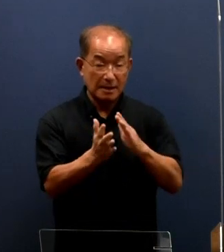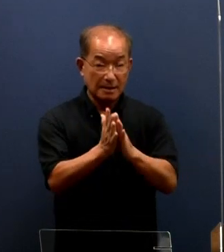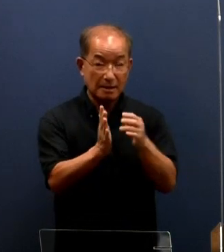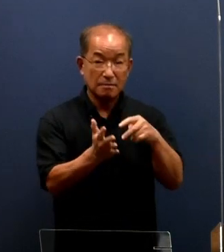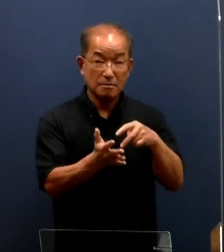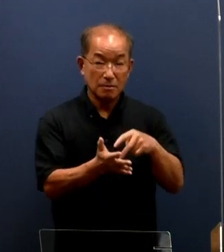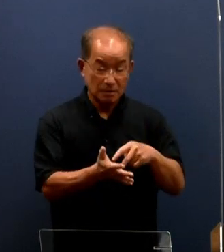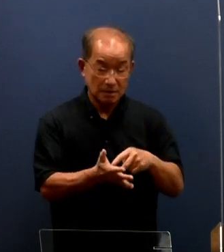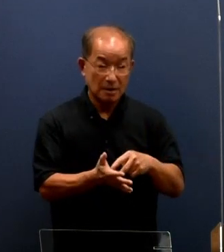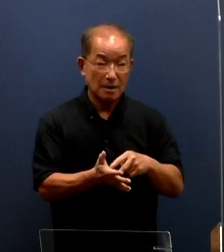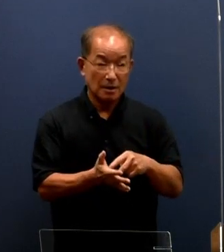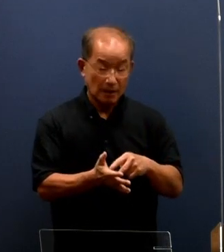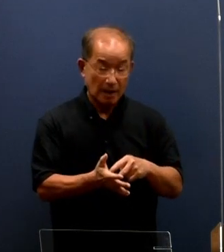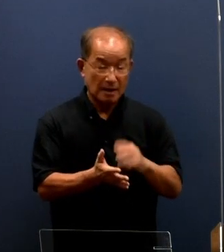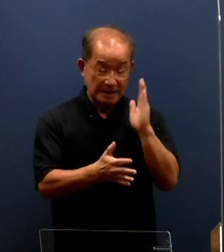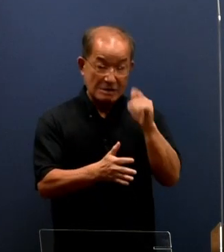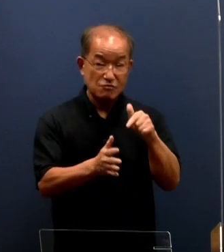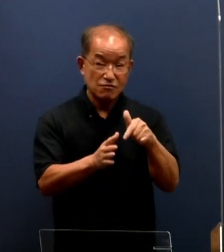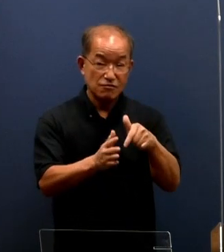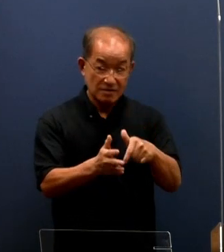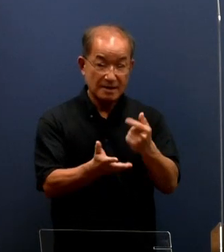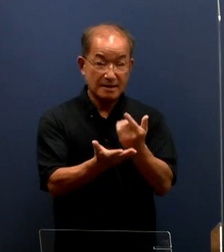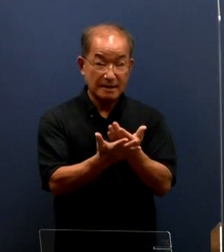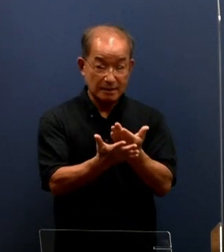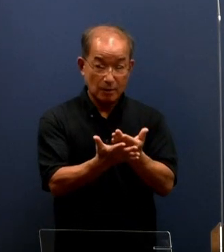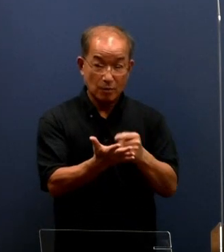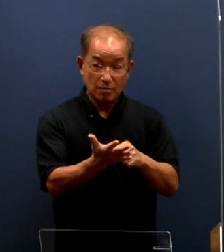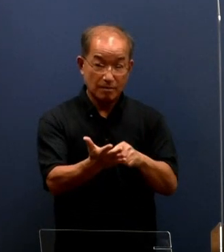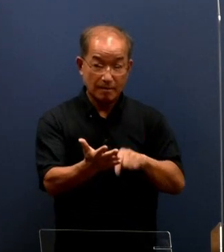めることというのは、政府に対してですね、どういったことがありますでしょうか。